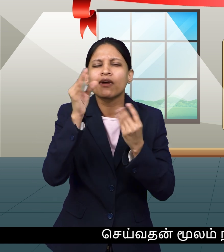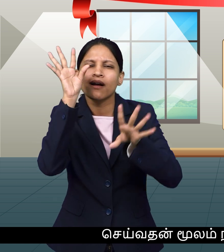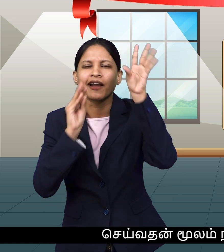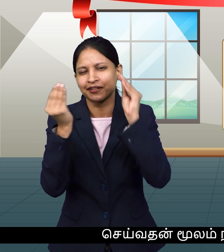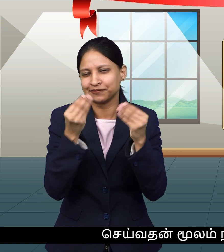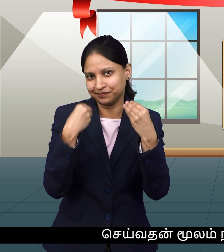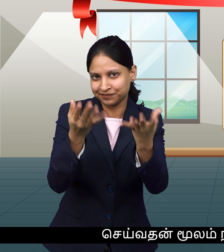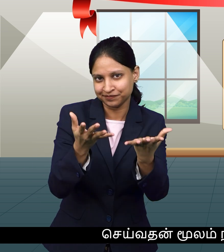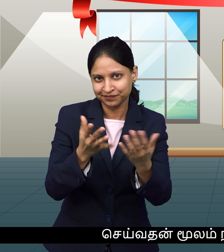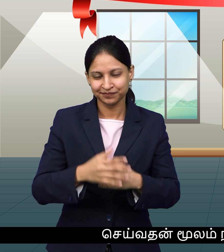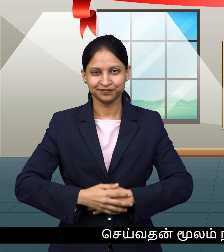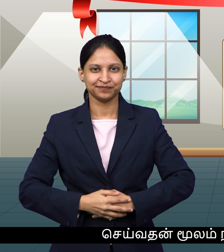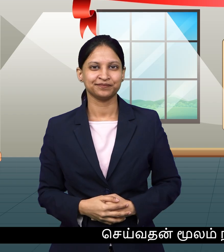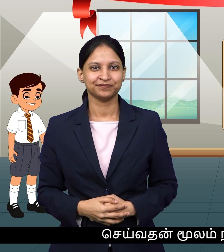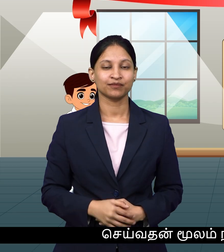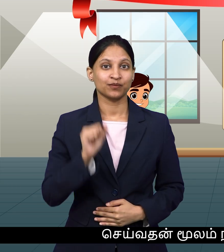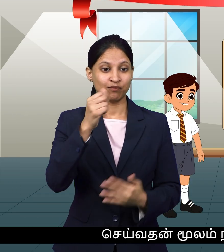கற்றுக்கொள்வோம்.